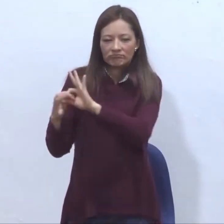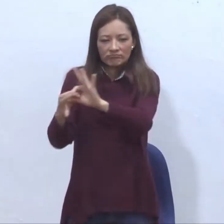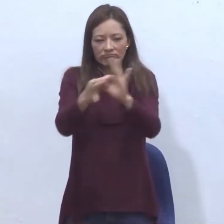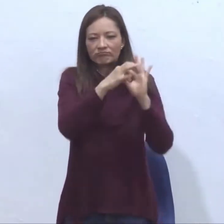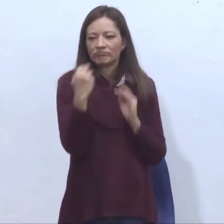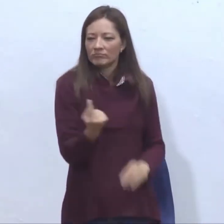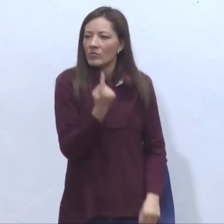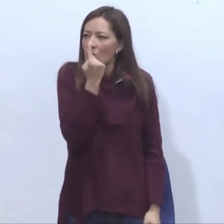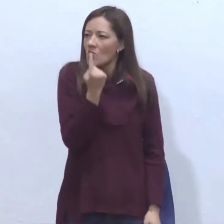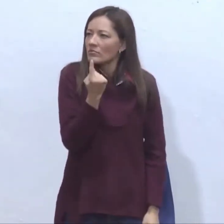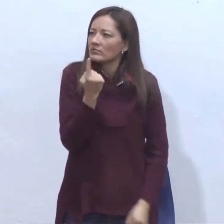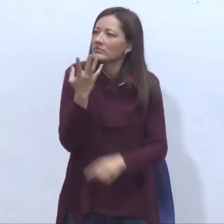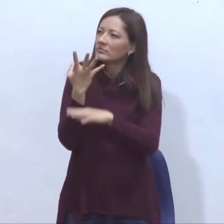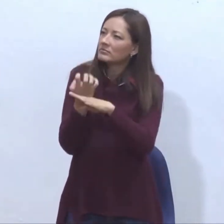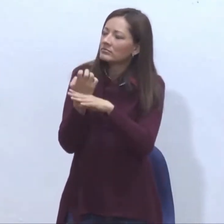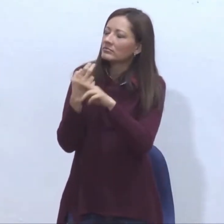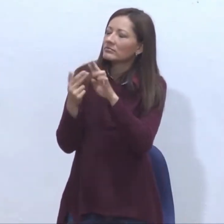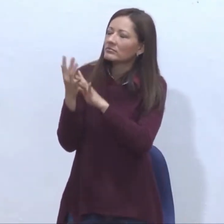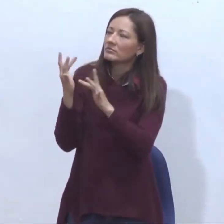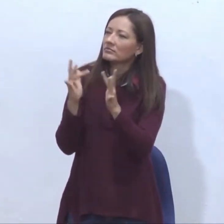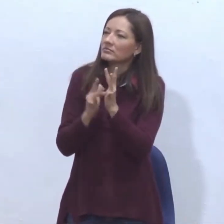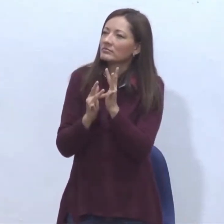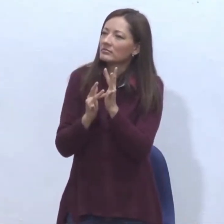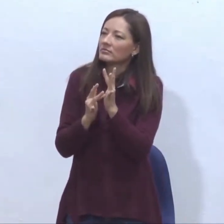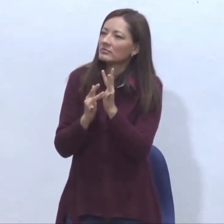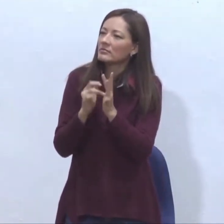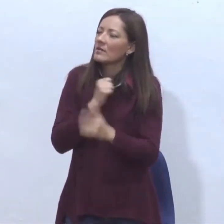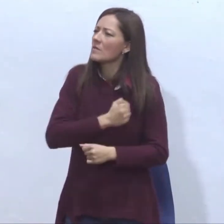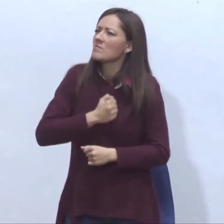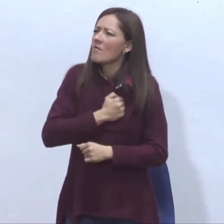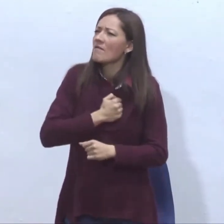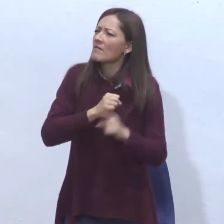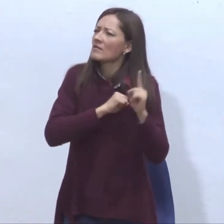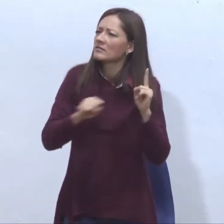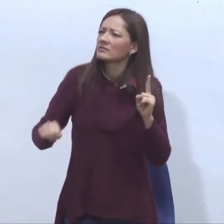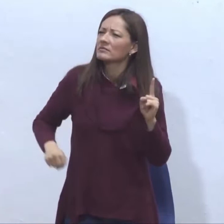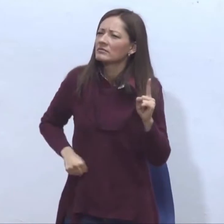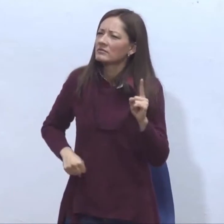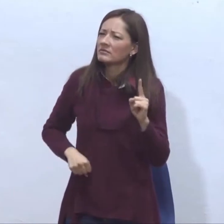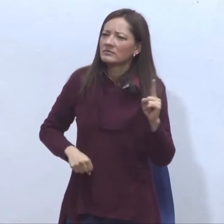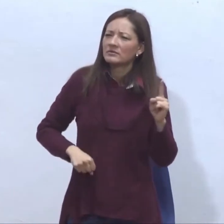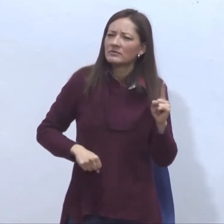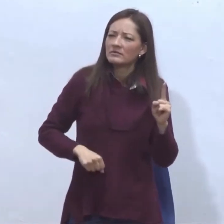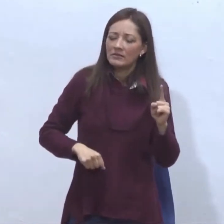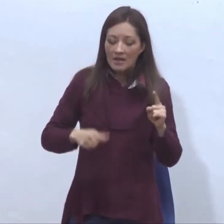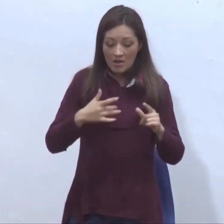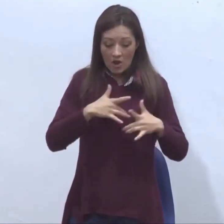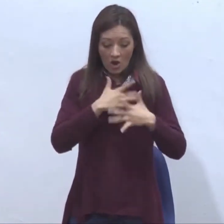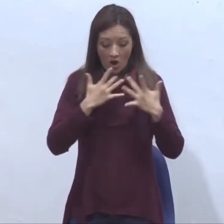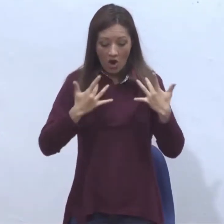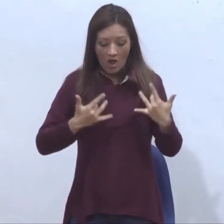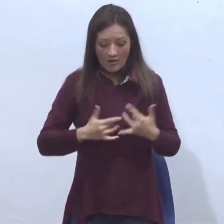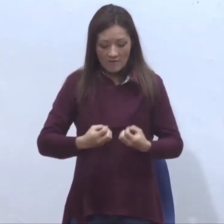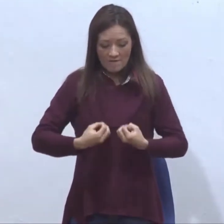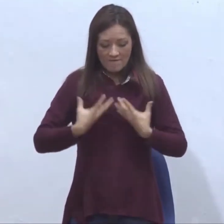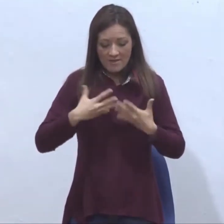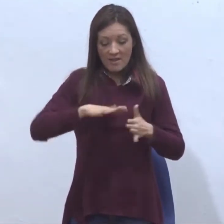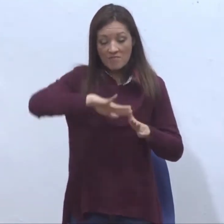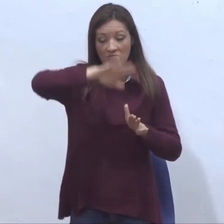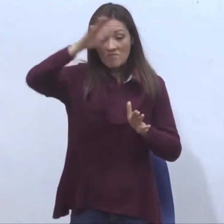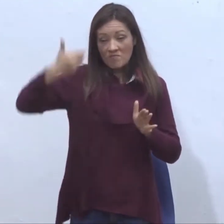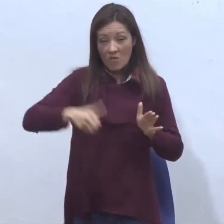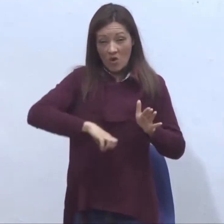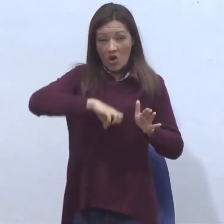iglesia. Te lo pedimos en el nombre de Jesús. Por favor, Señor, haz que los montes sean bajados y que